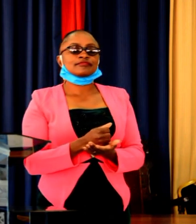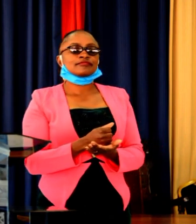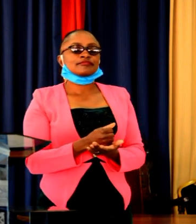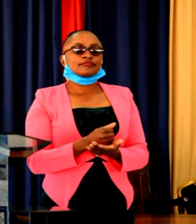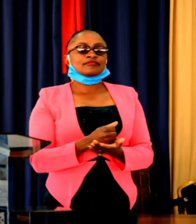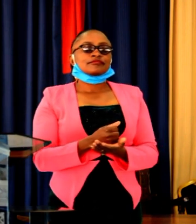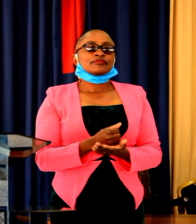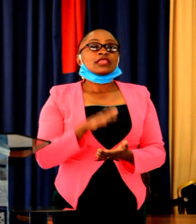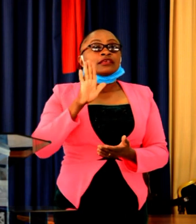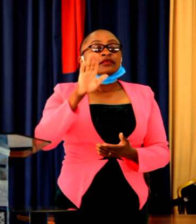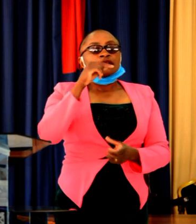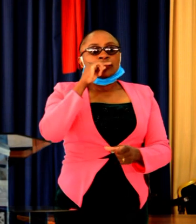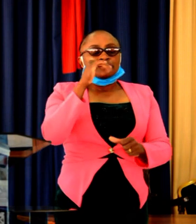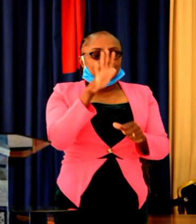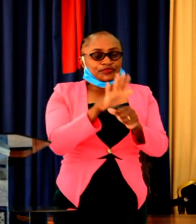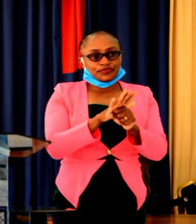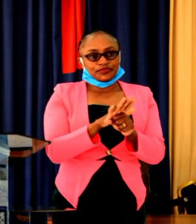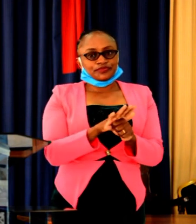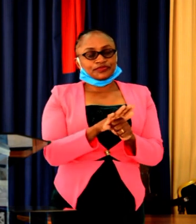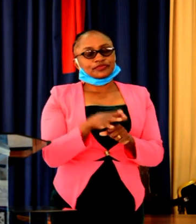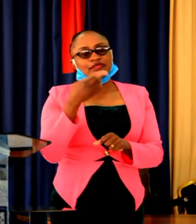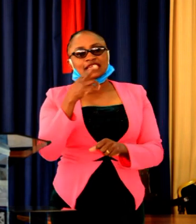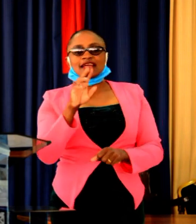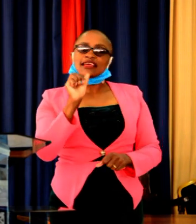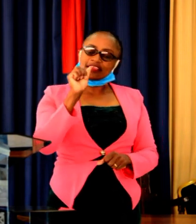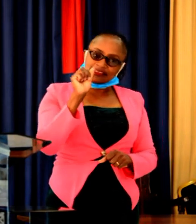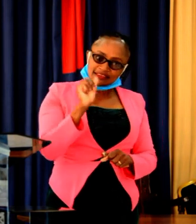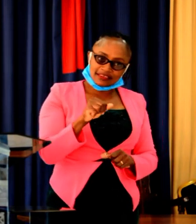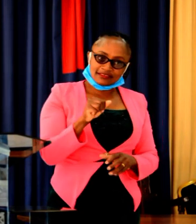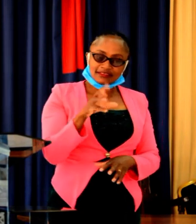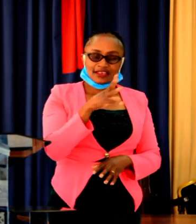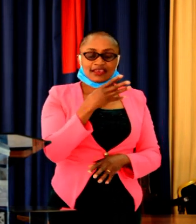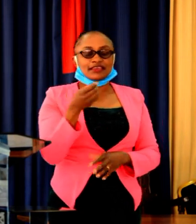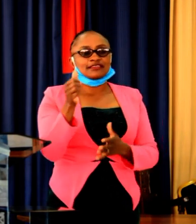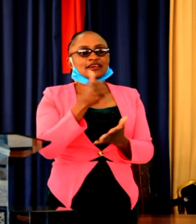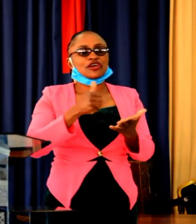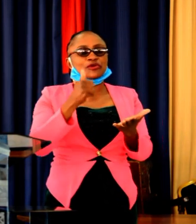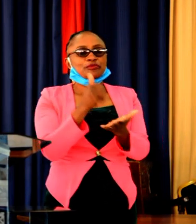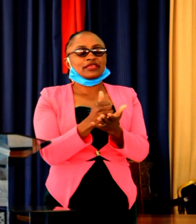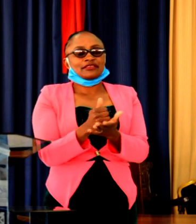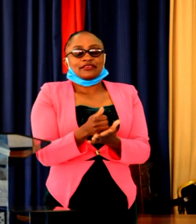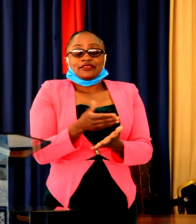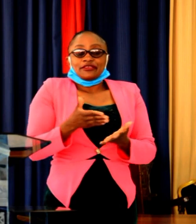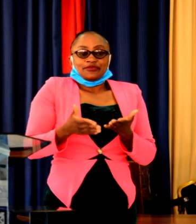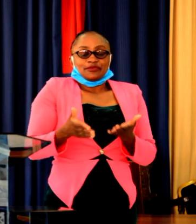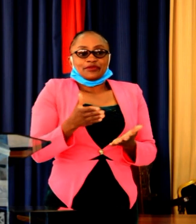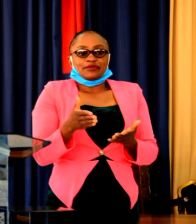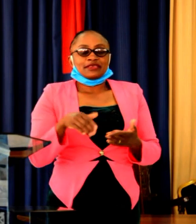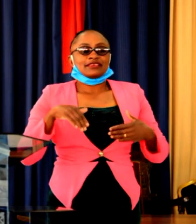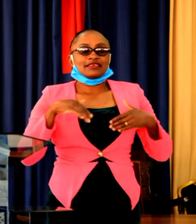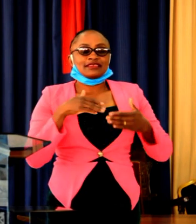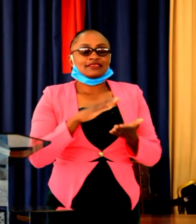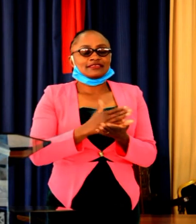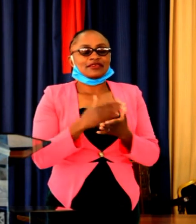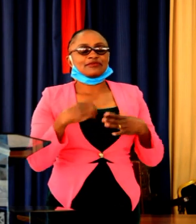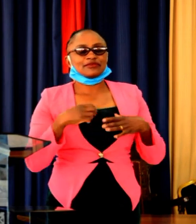20. Kwamba ahadi zake ni ndio na amina, zinatimia. Labda kuna watu ambao